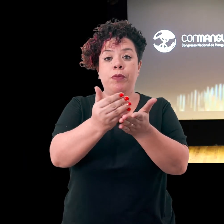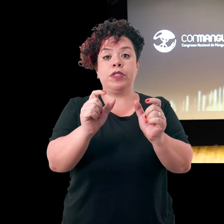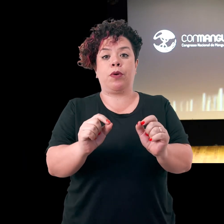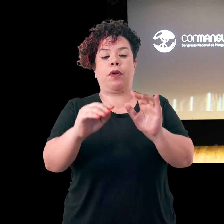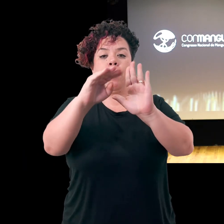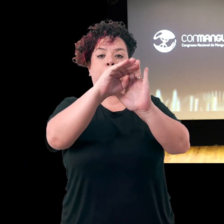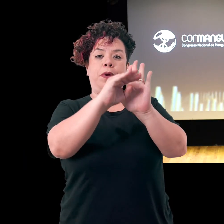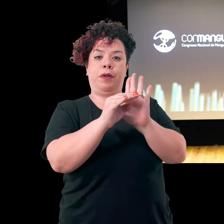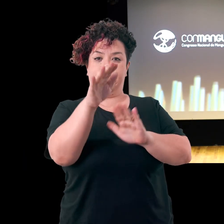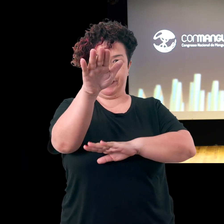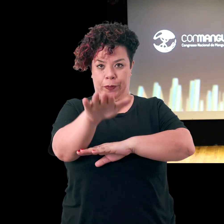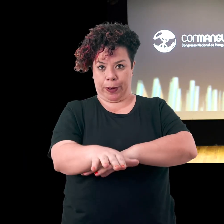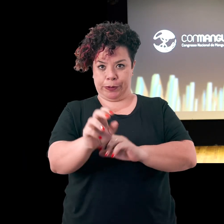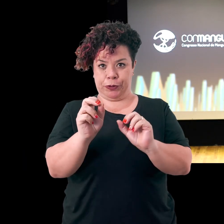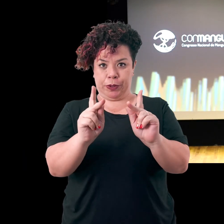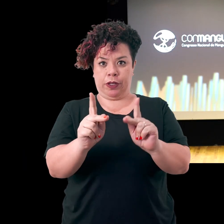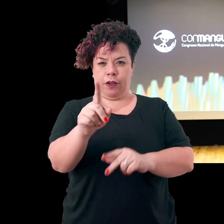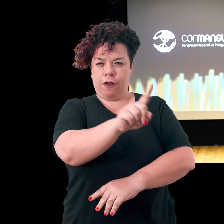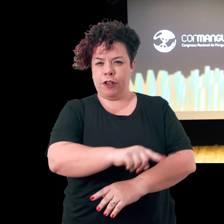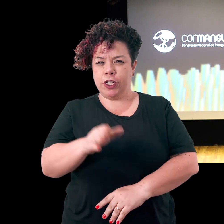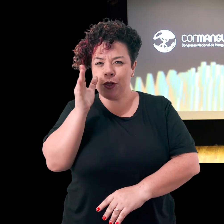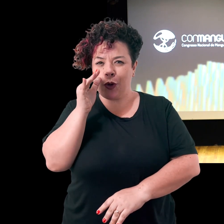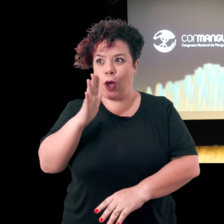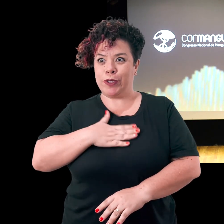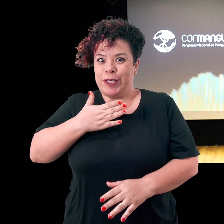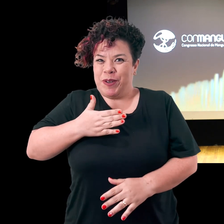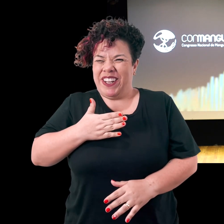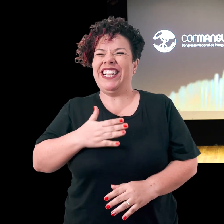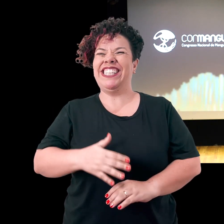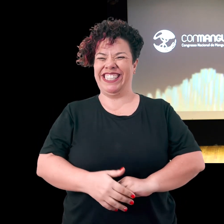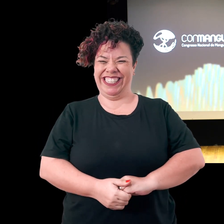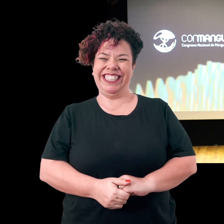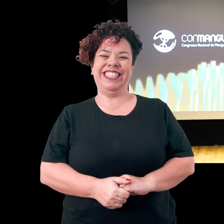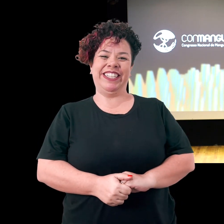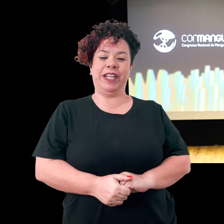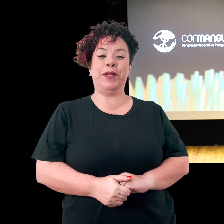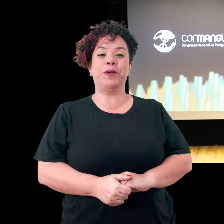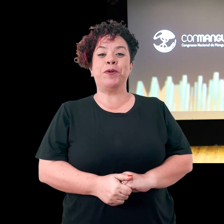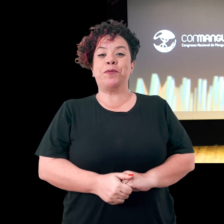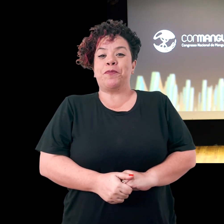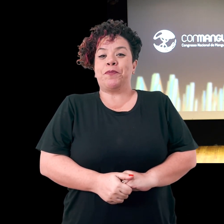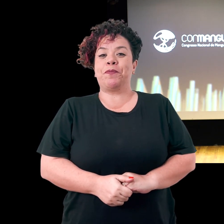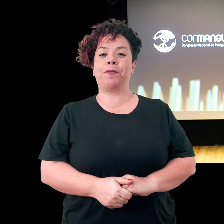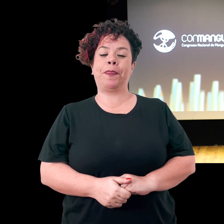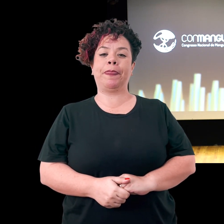vamos dar início à nossa programação da tarde. Curiosos com a surpresa.